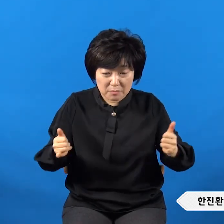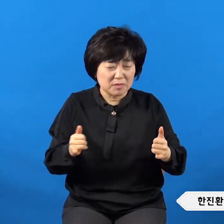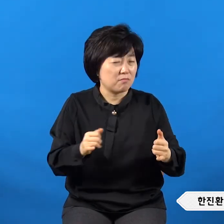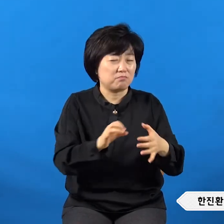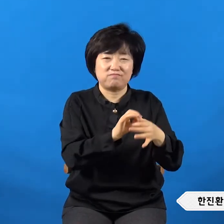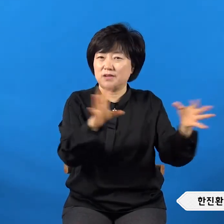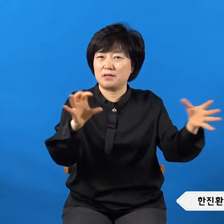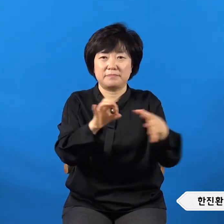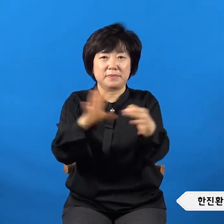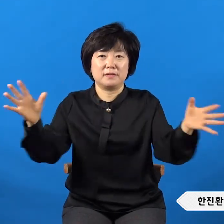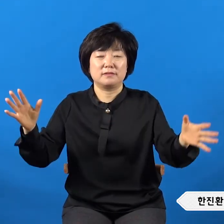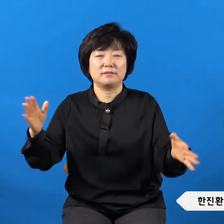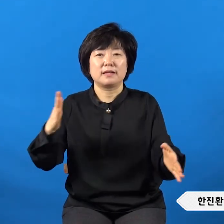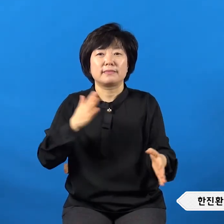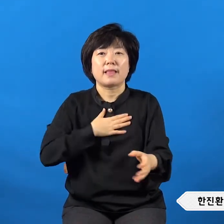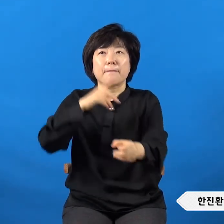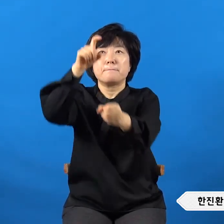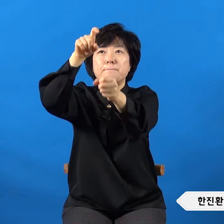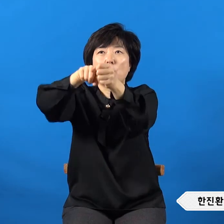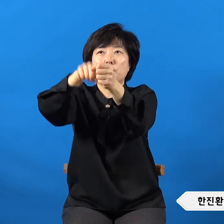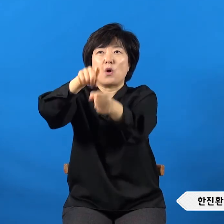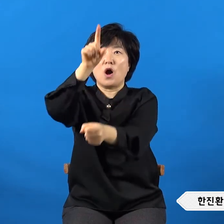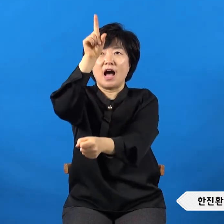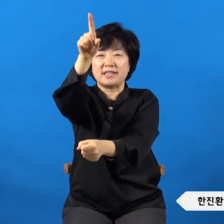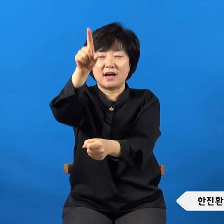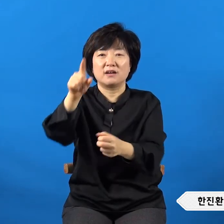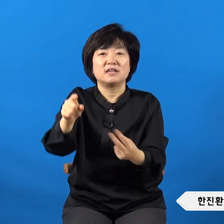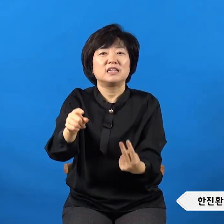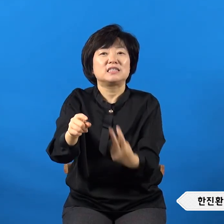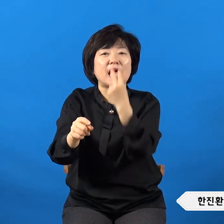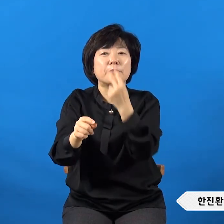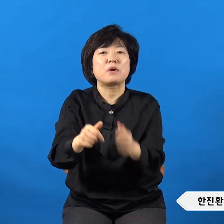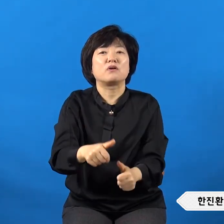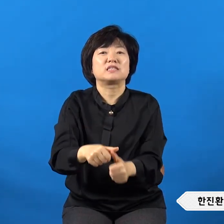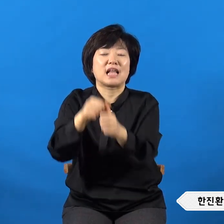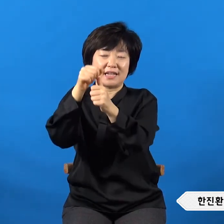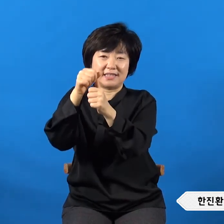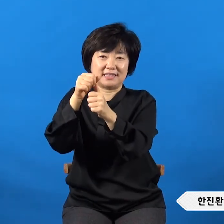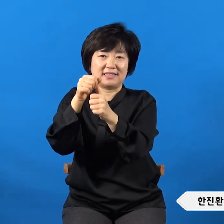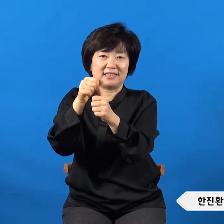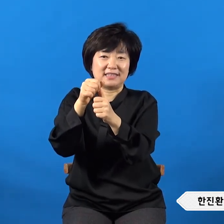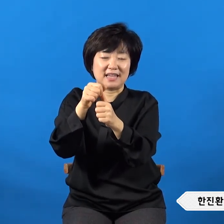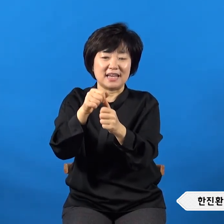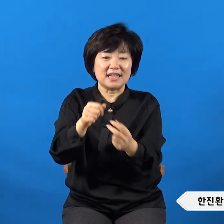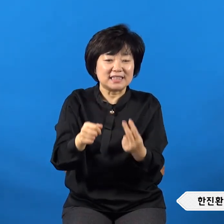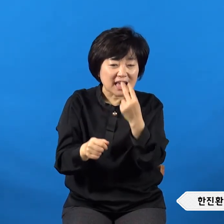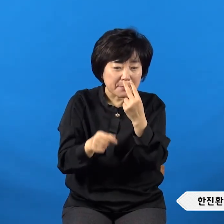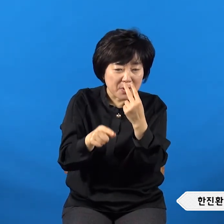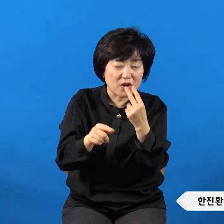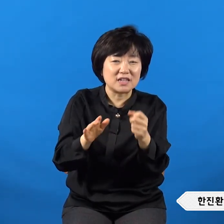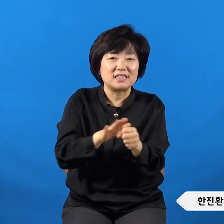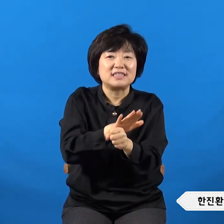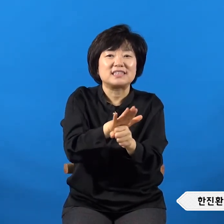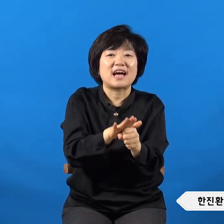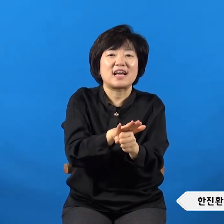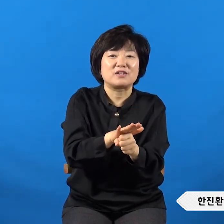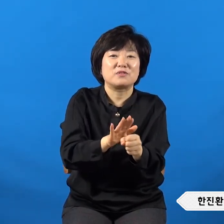무엇이든 간에 목표는 단 하나입니다. 생명을 살리고 생명을 사랑으로 잘